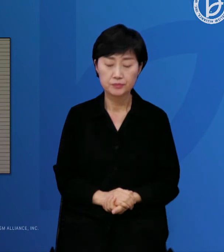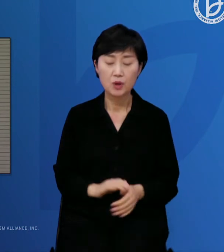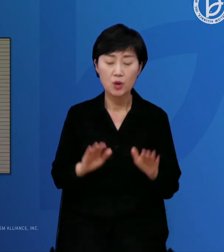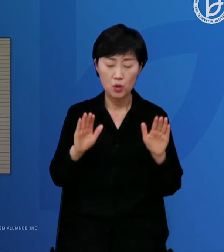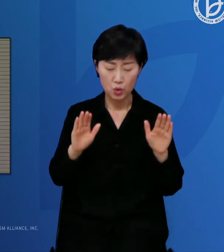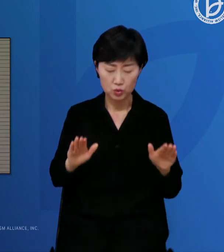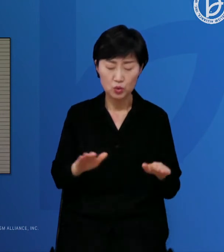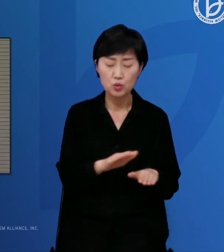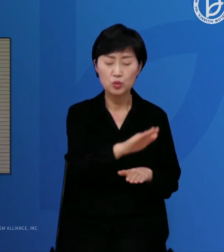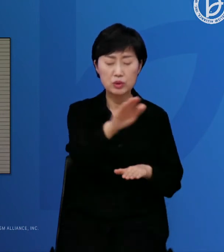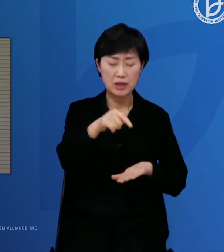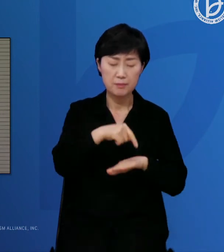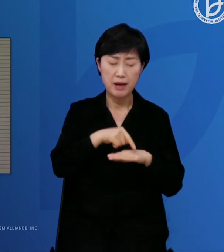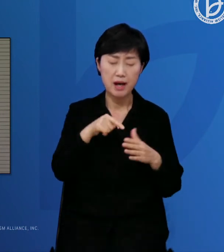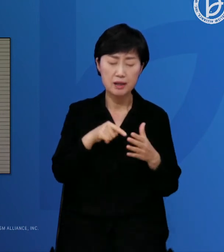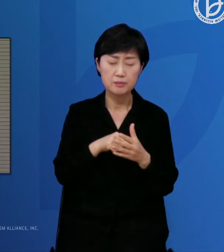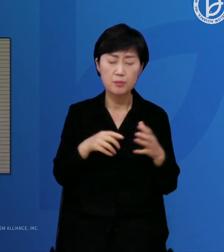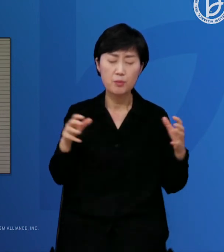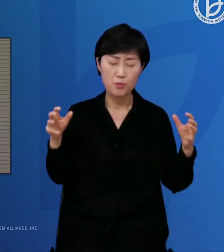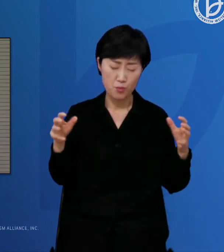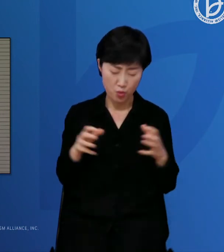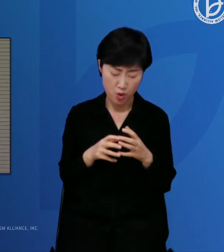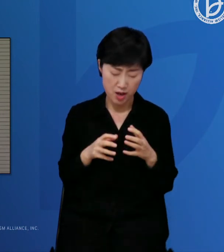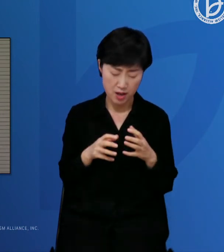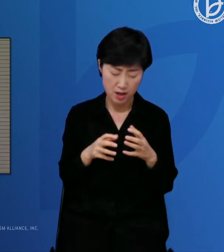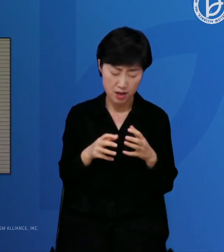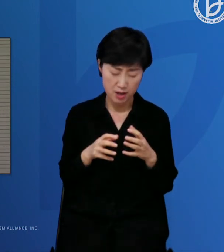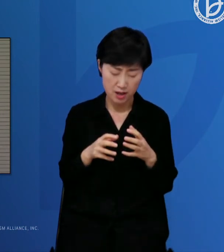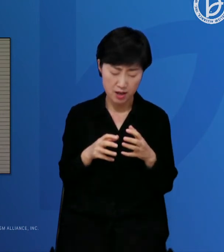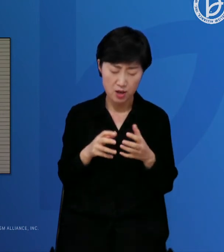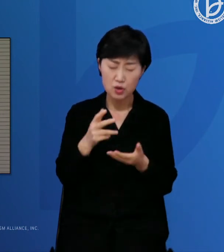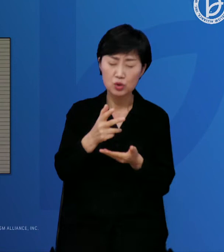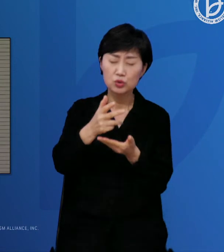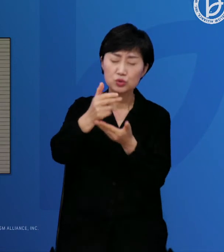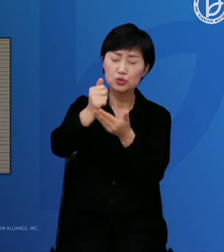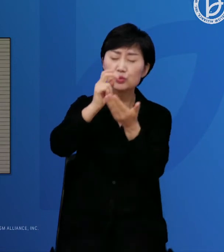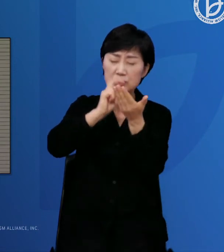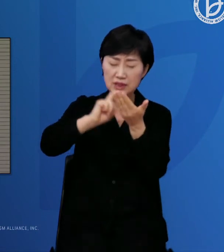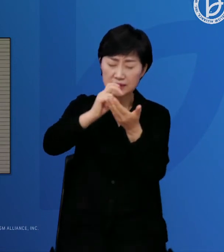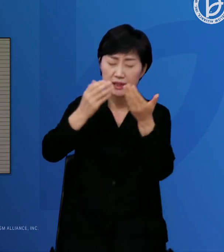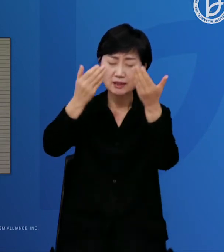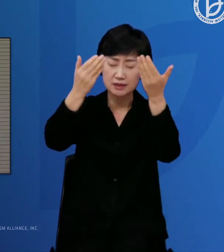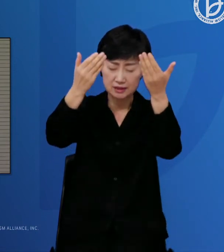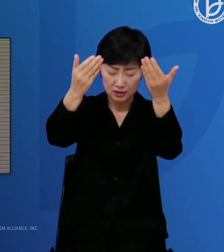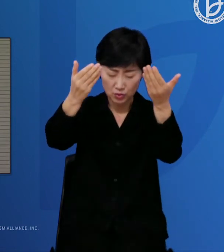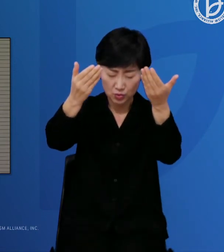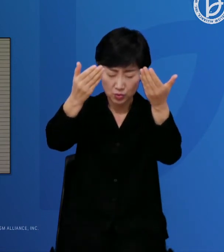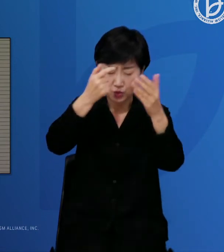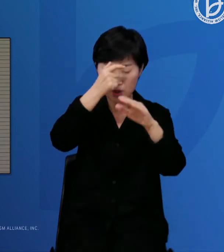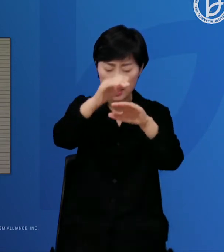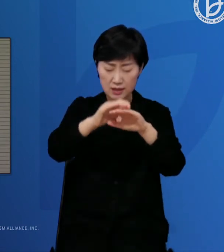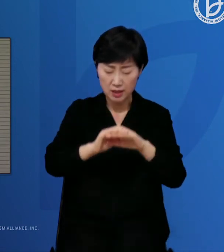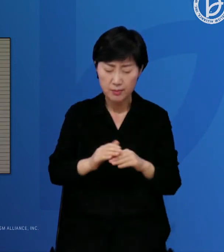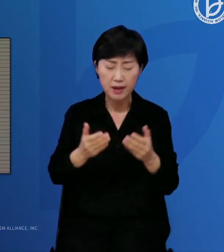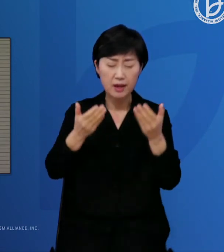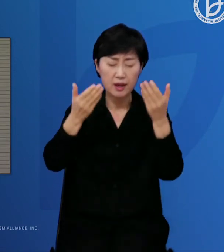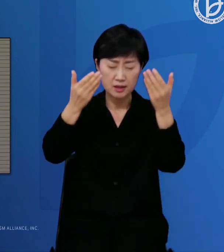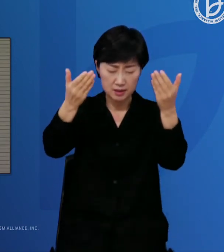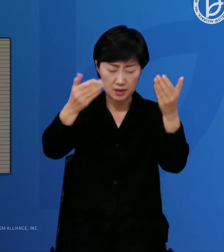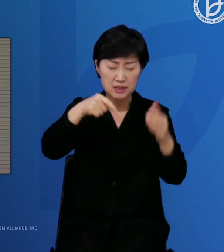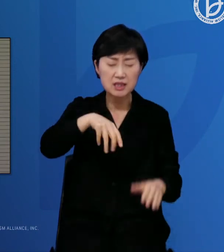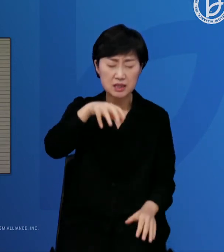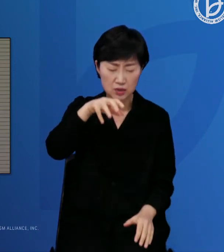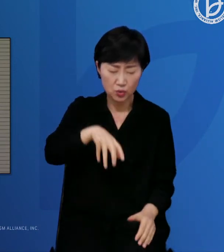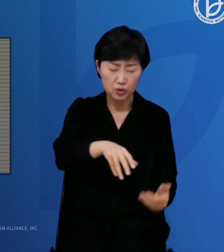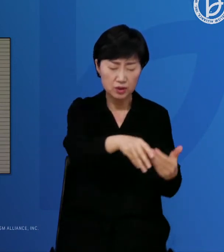우리의 마음을 다하여 주의 이름을 찬양하며 예배드릴 수 있도록 인도하신 것을 감사합니다. Lord, we thank you that even today you have led us